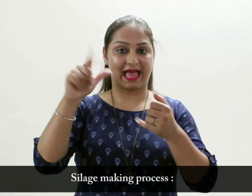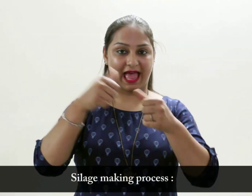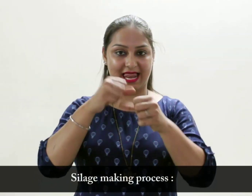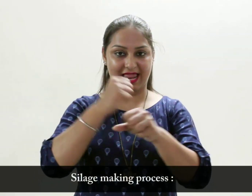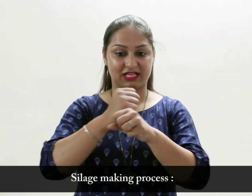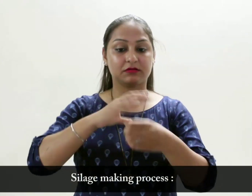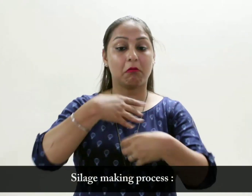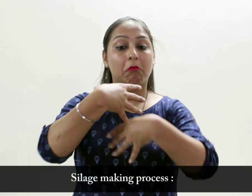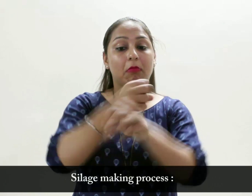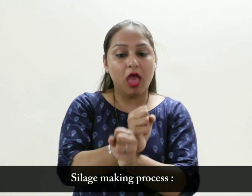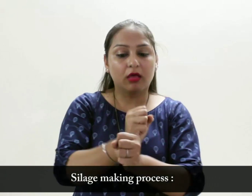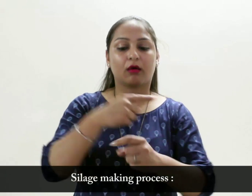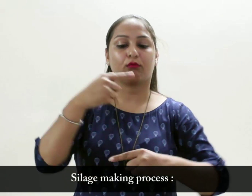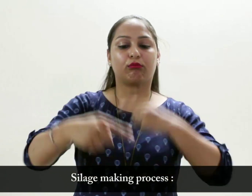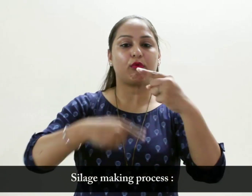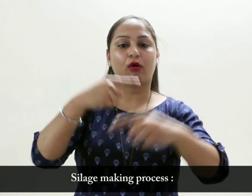साइलेज बनाने की प्रक्रिया।